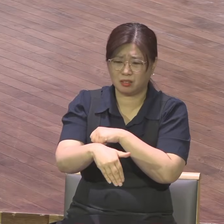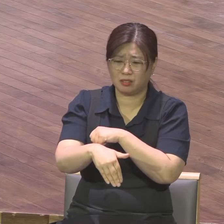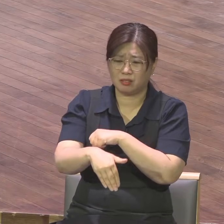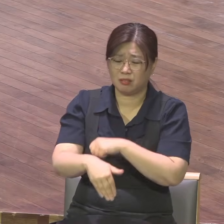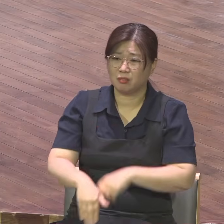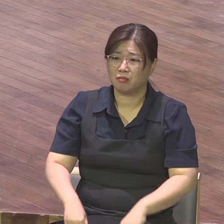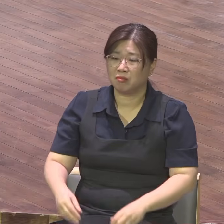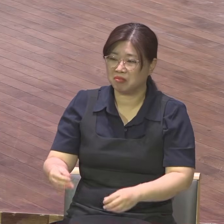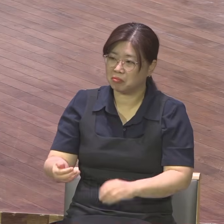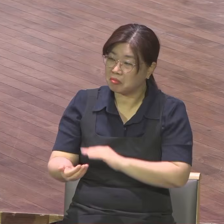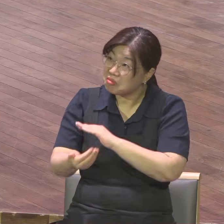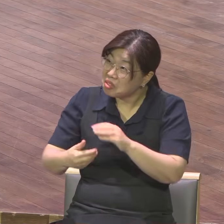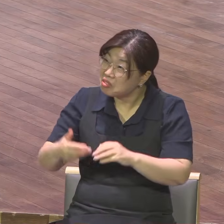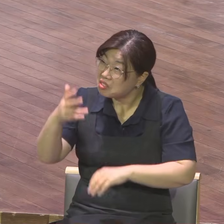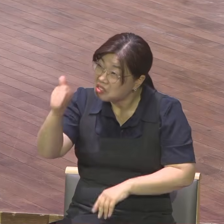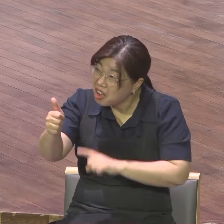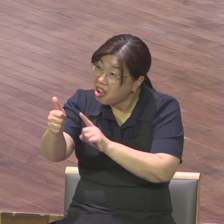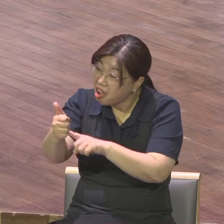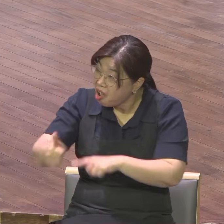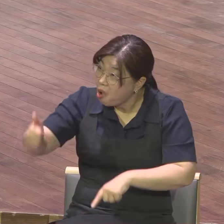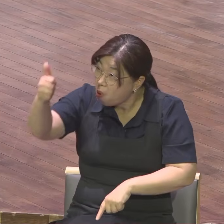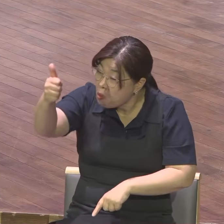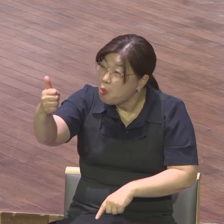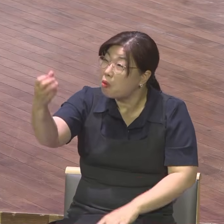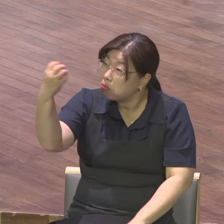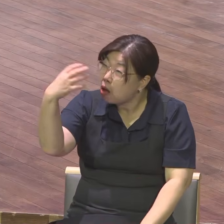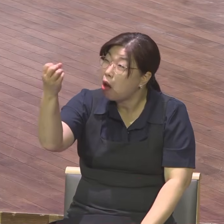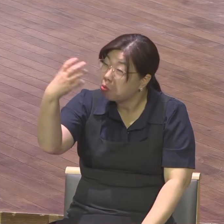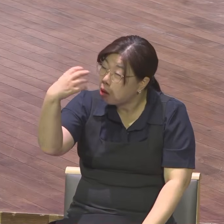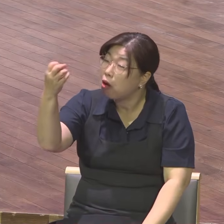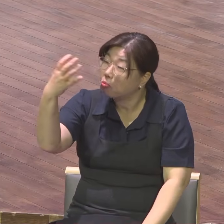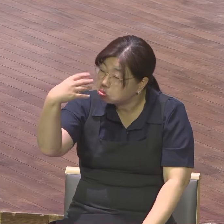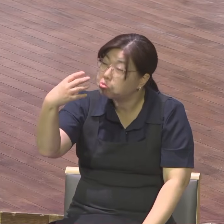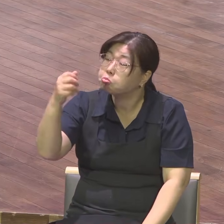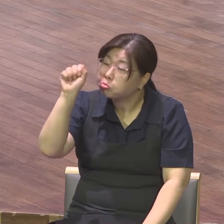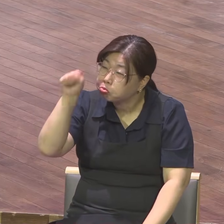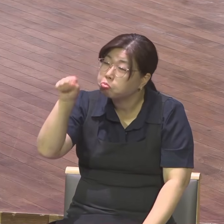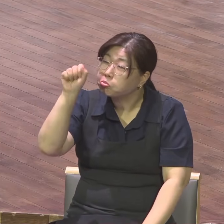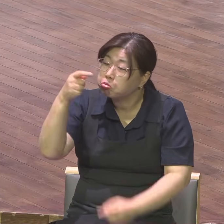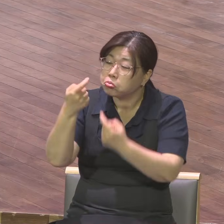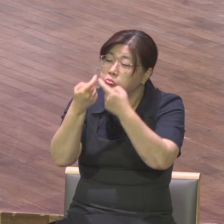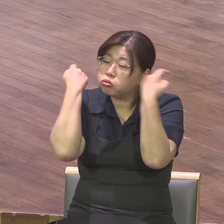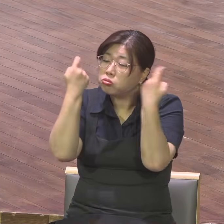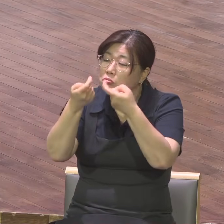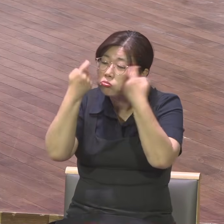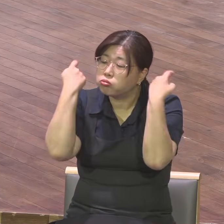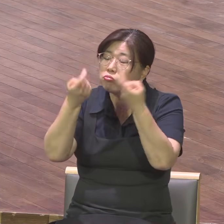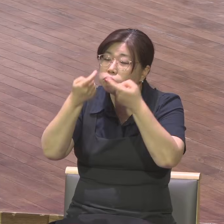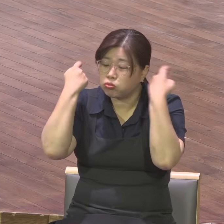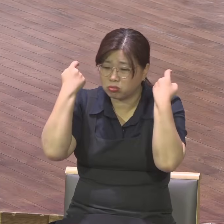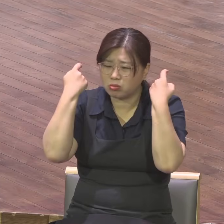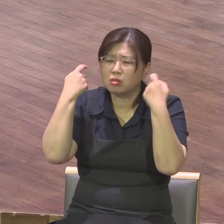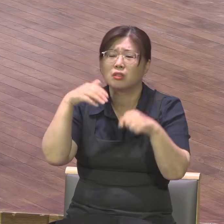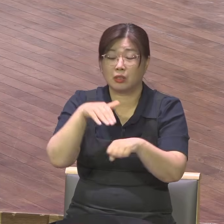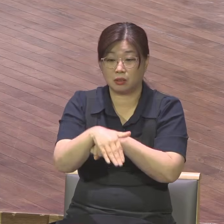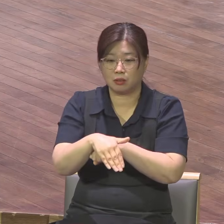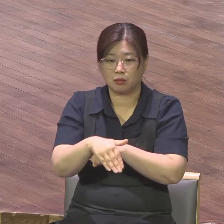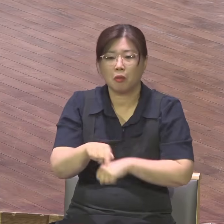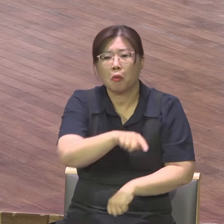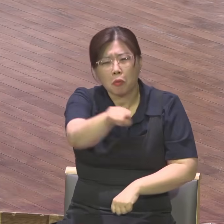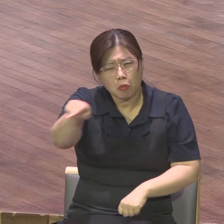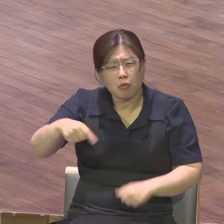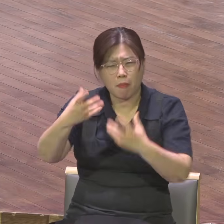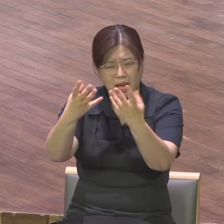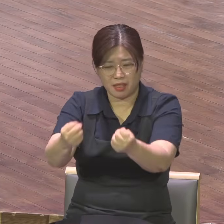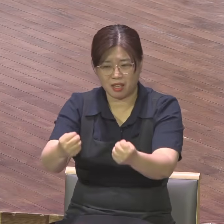선지자가 외치니까 그렇겠지 뭐. 한 귀로 듣고 한 귀로 흘려버려. 교회 와서도 말씀을 들으면서 한 귀로 듣고 한 귀로